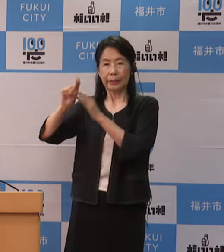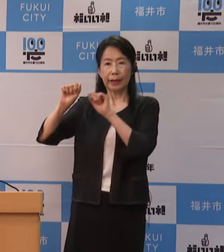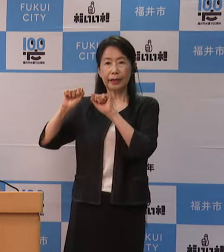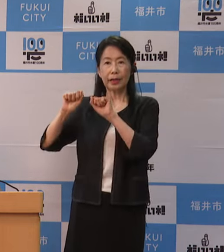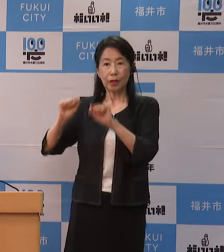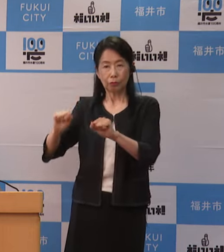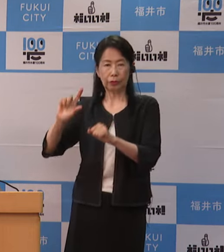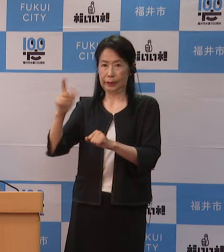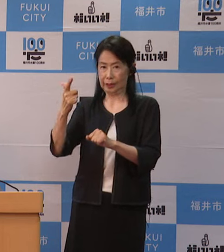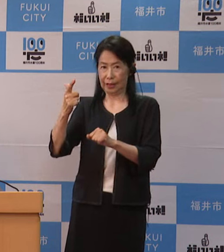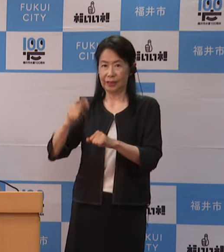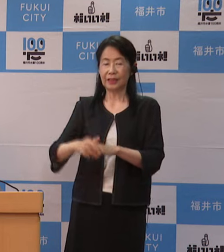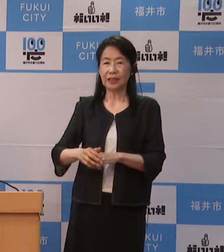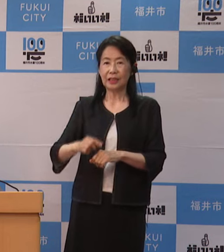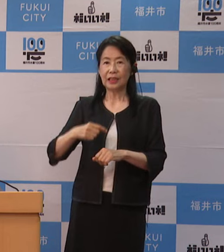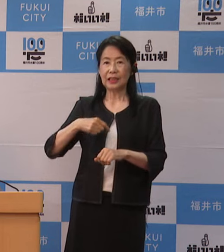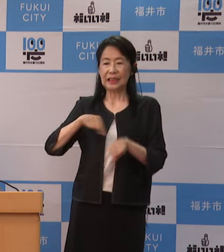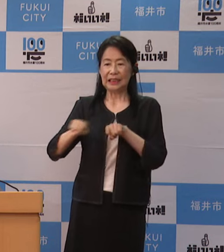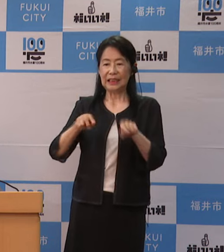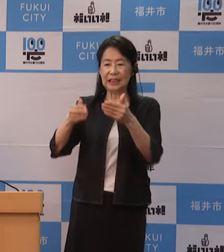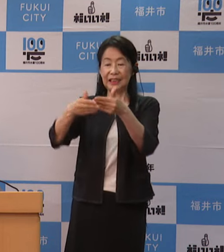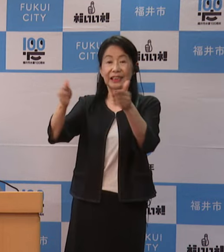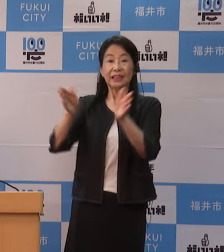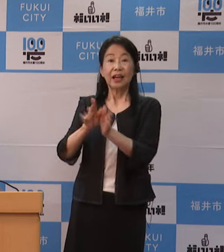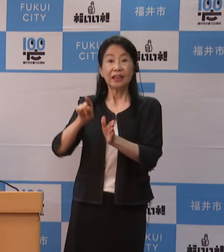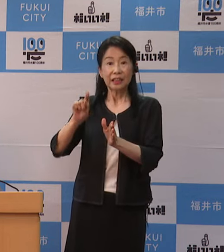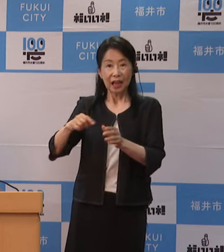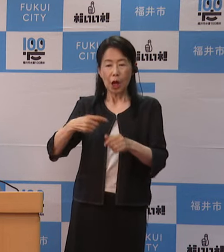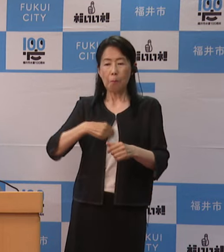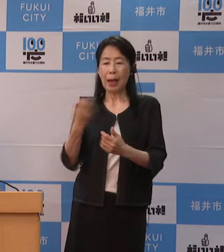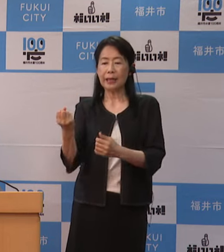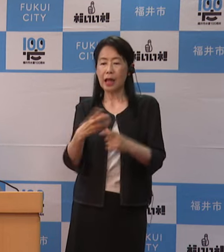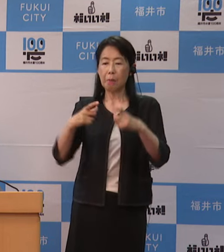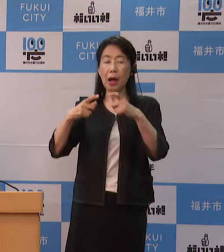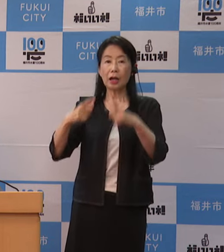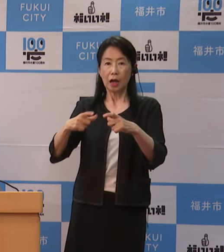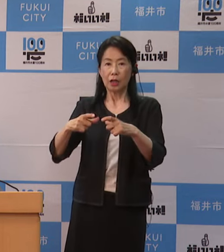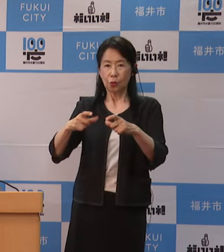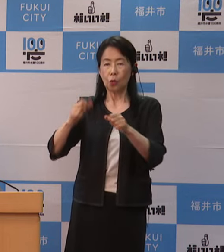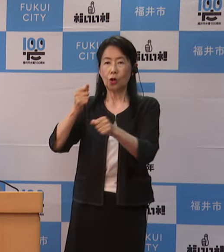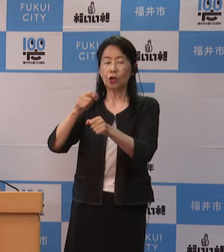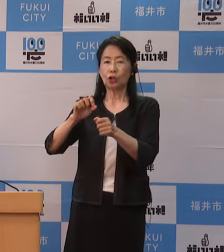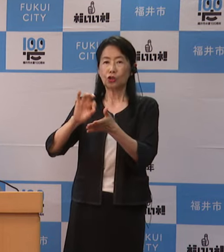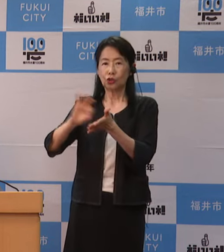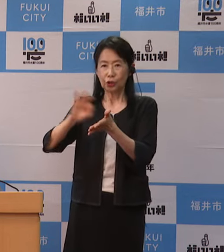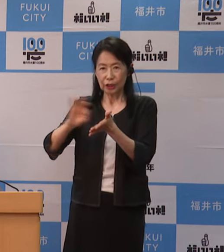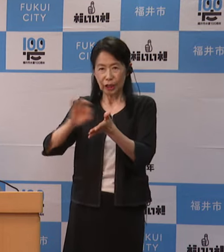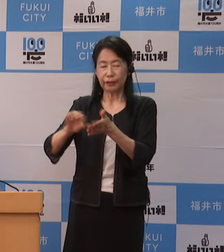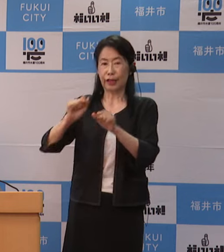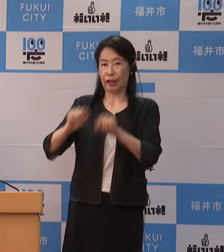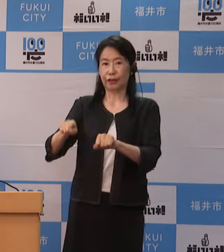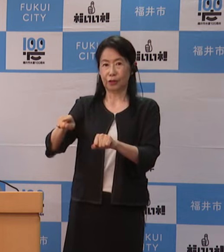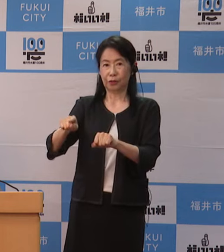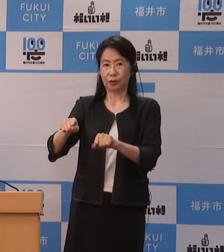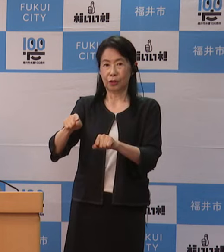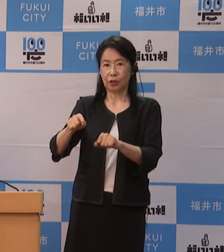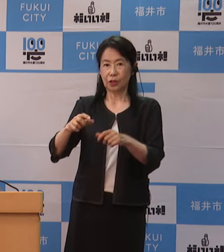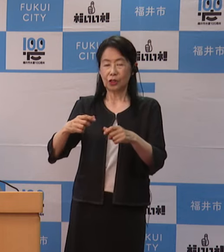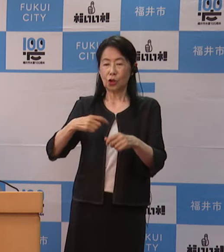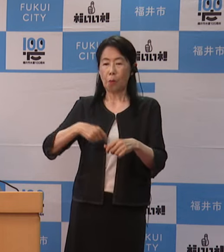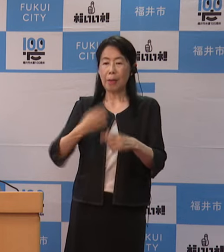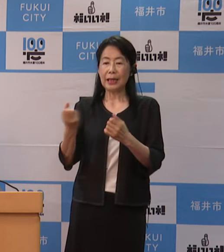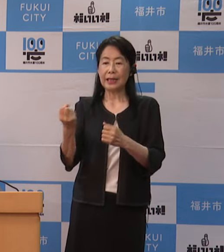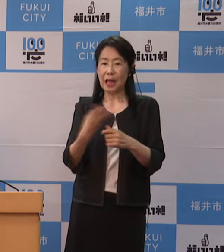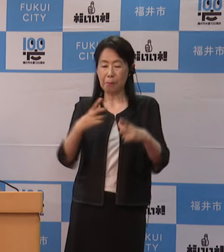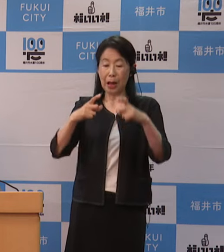るのではなくてですね、こういう自治体がですねそういったことをやってると、まあその上に何を乗せていくかというようなこと、これ日本でも